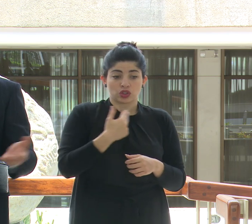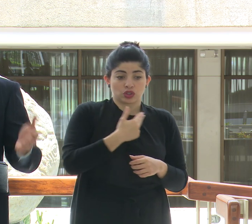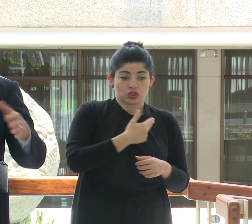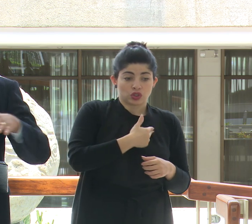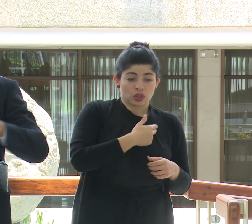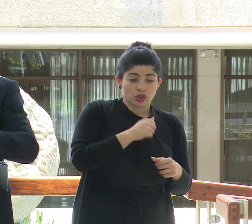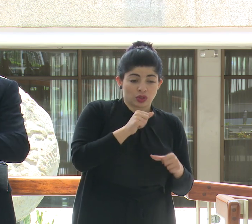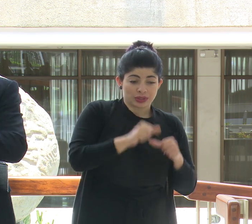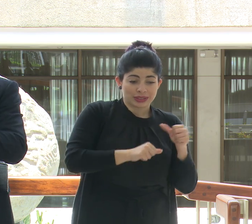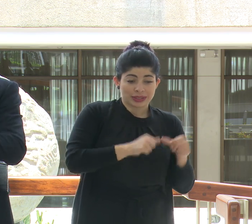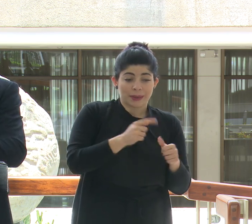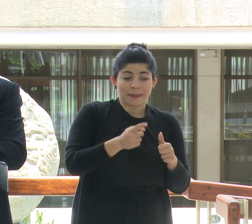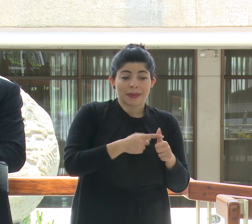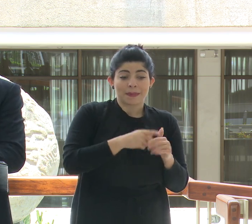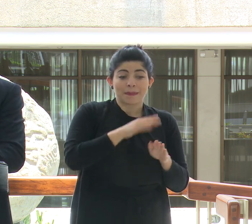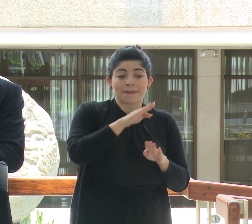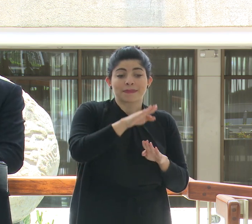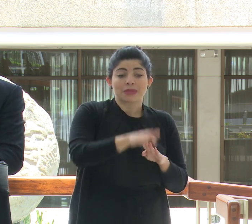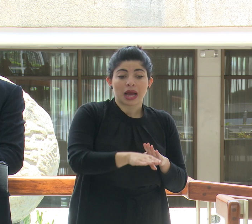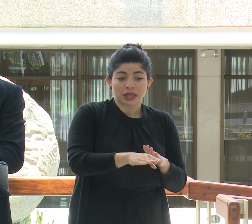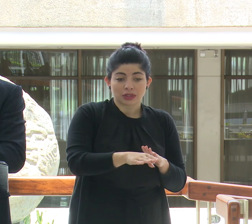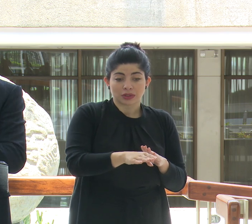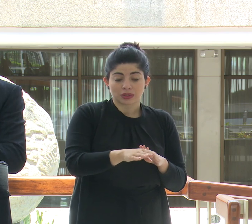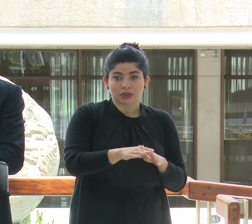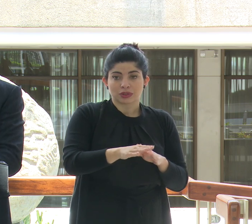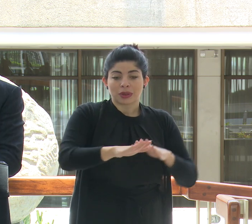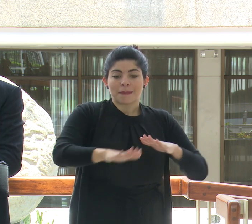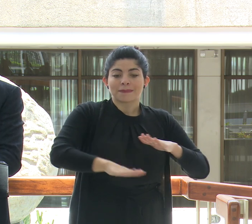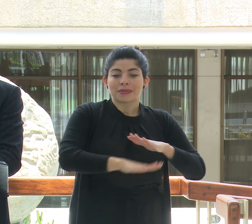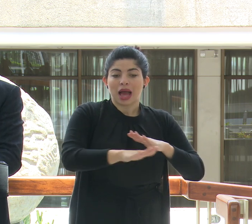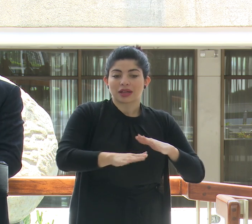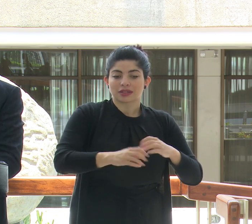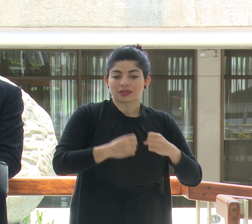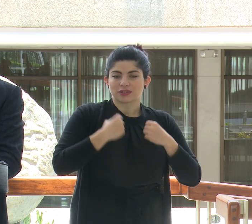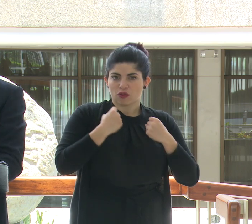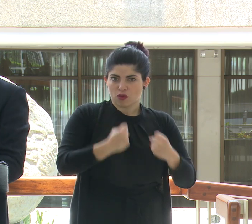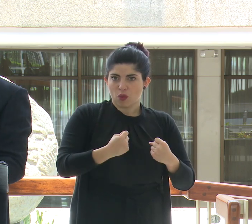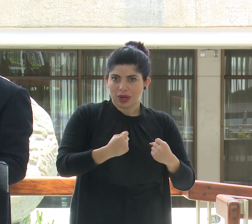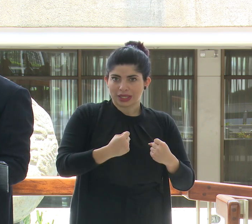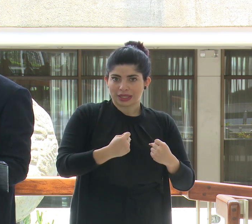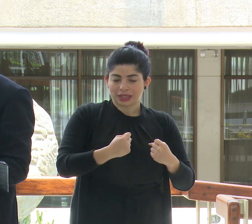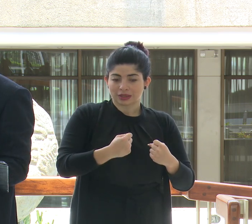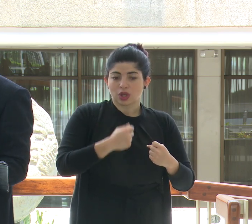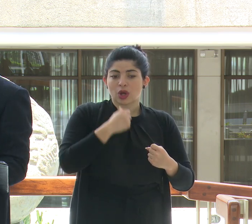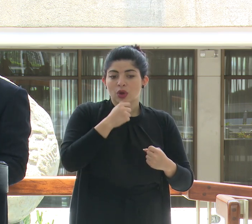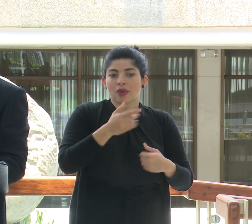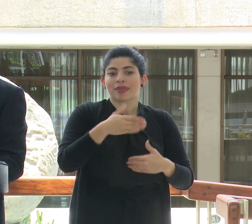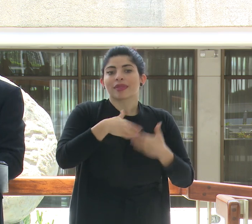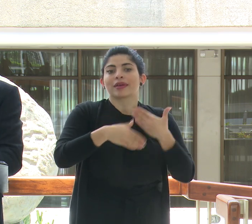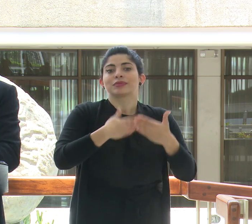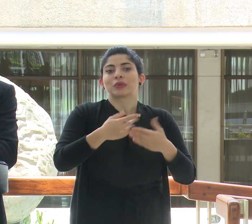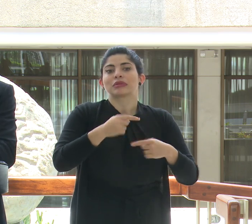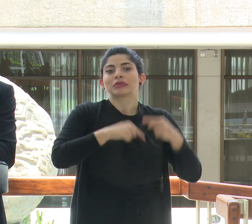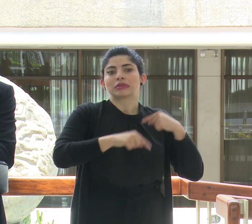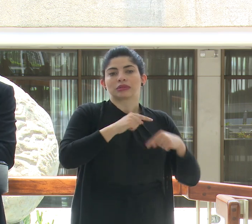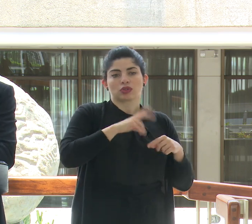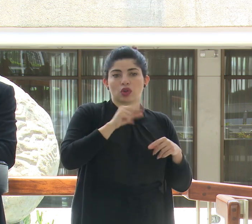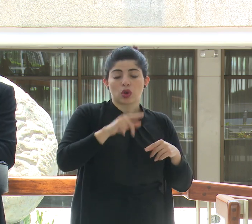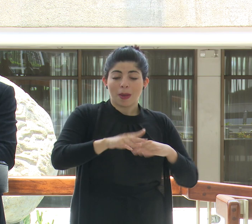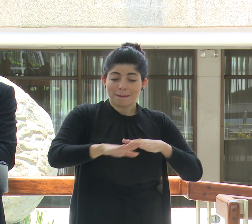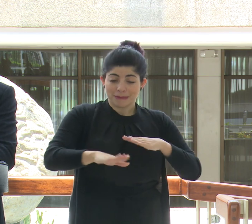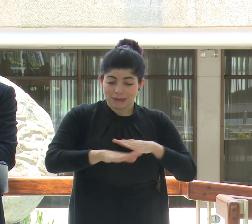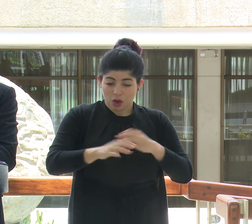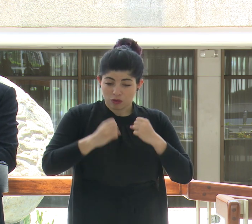llevado adelante un primer paso que es construir cimientos, cimientos firmes, y que no tengamos que irnos hacia atrás. Los cimientos